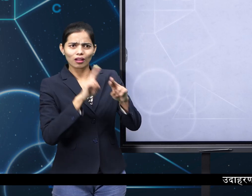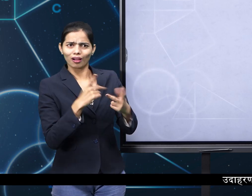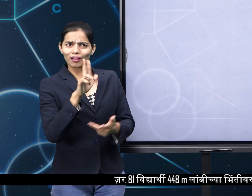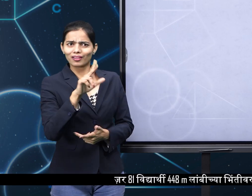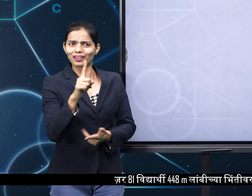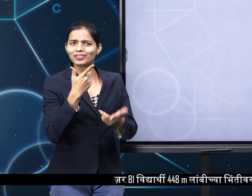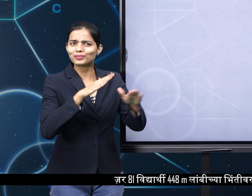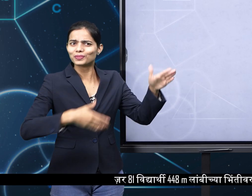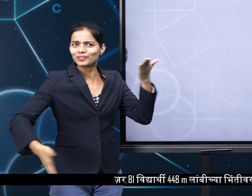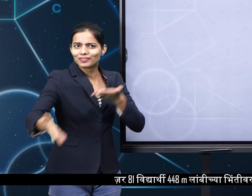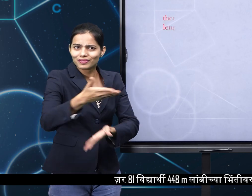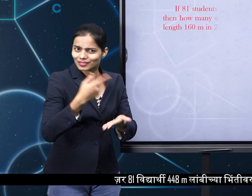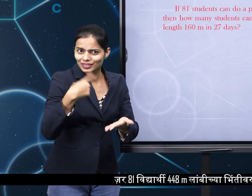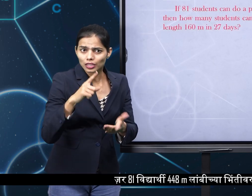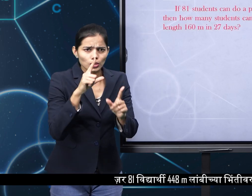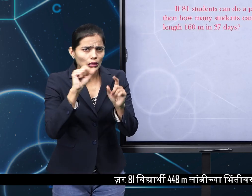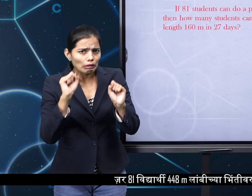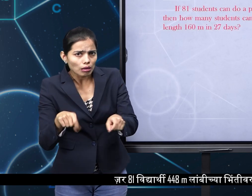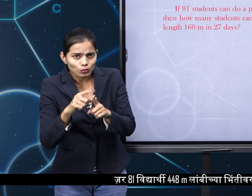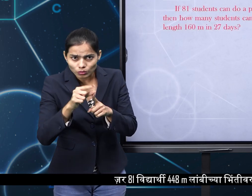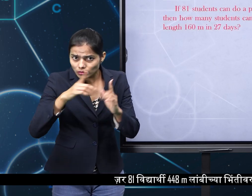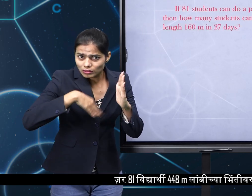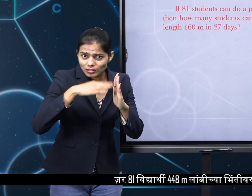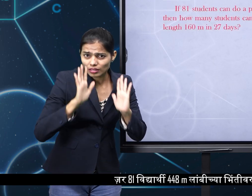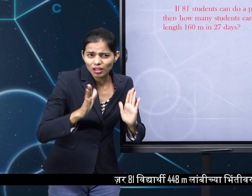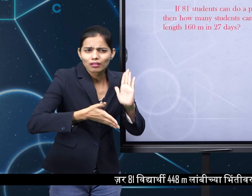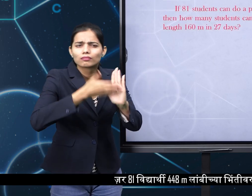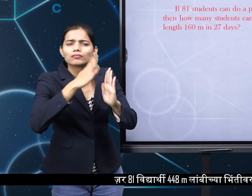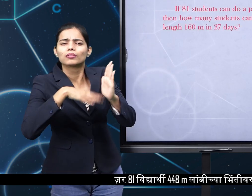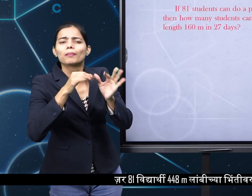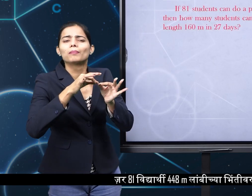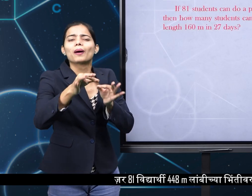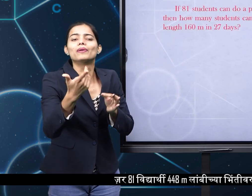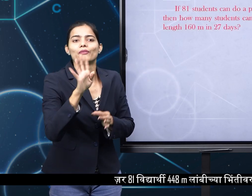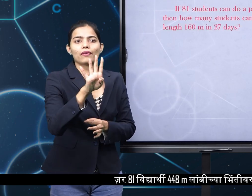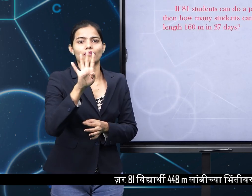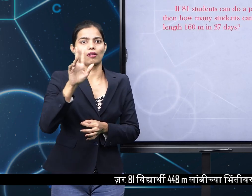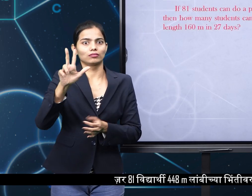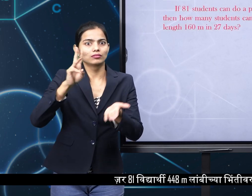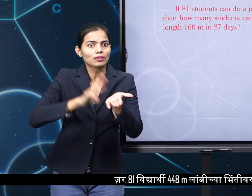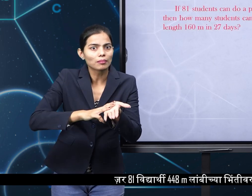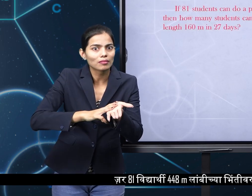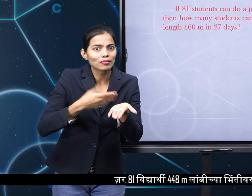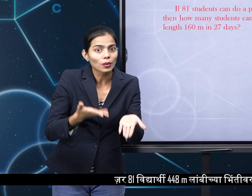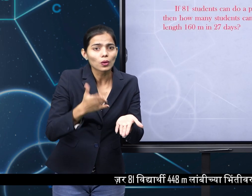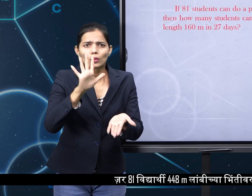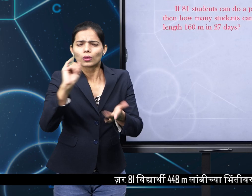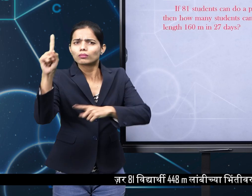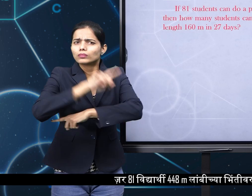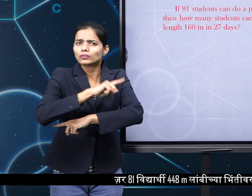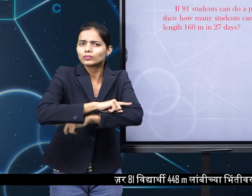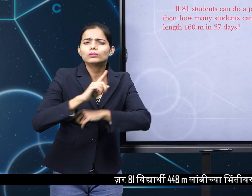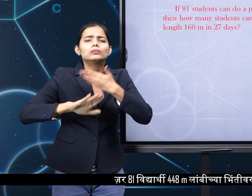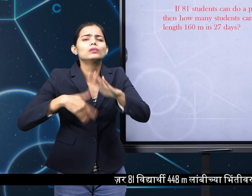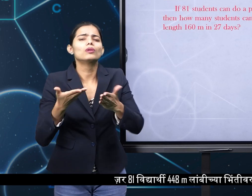उदाहरण. जर 81 विद्यार्थी 488 मीटर लांबीच्या भिंतीवर 56 दिवसात